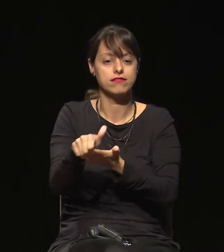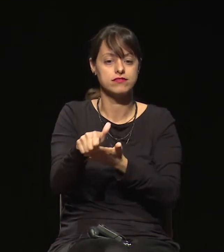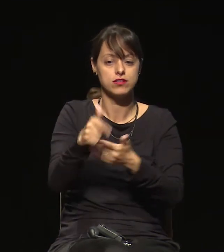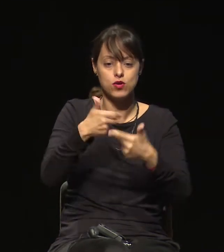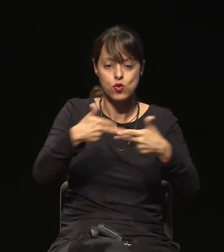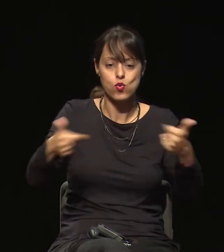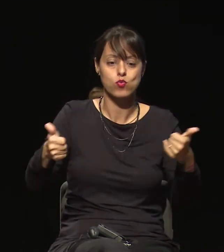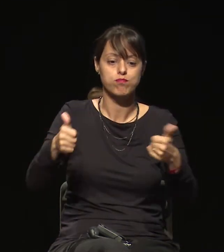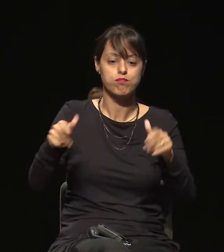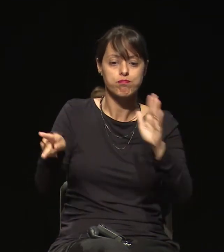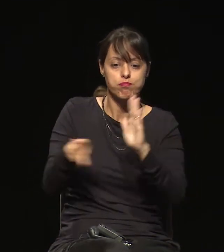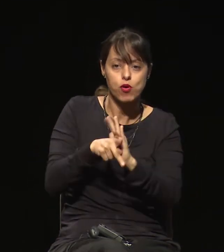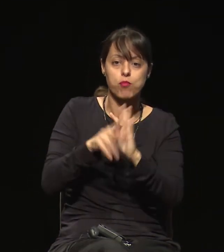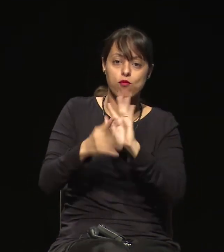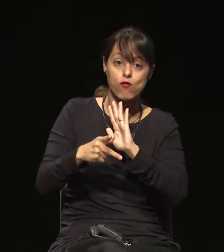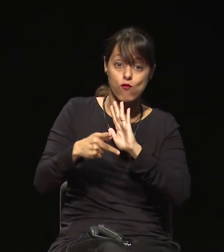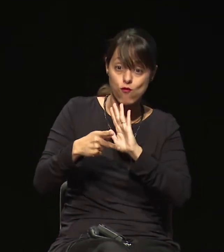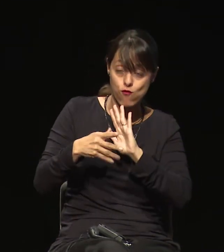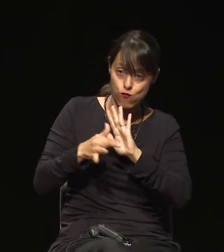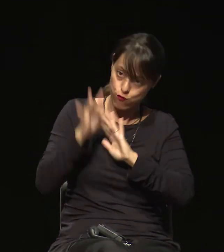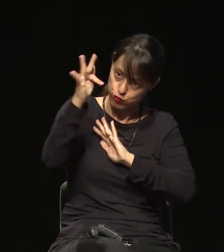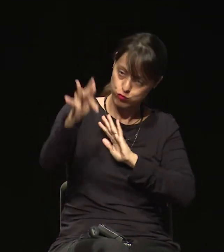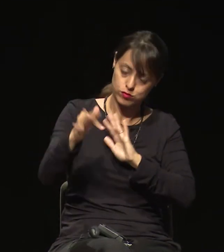nossas futuras exposições.